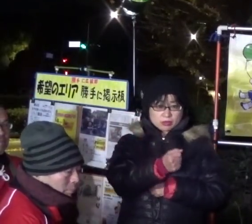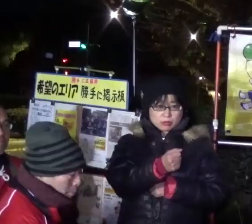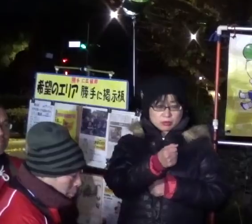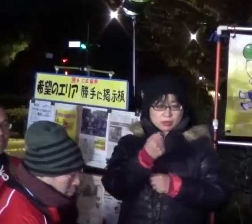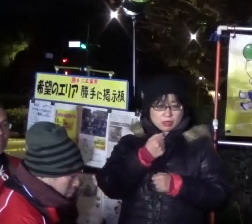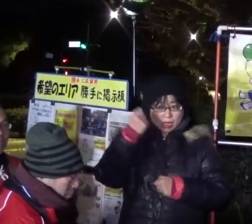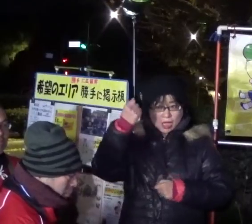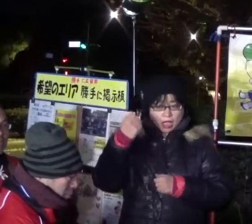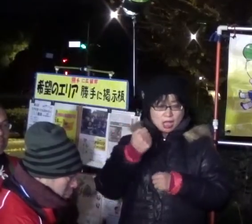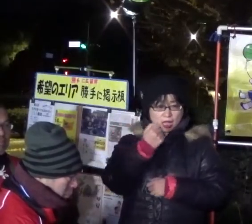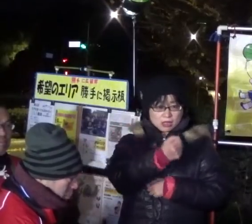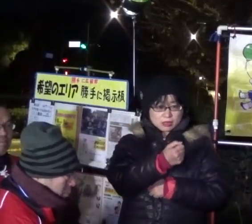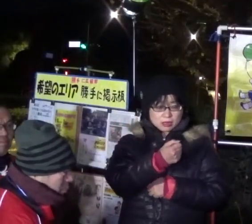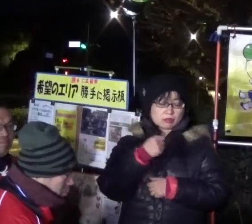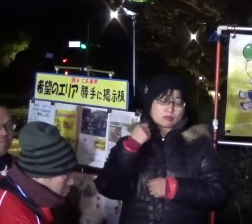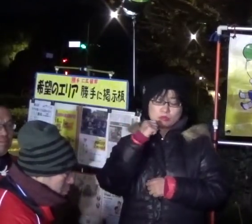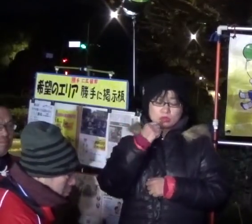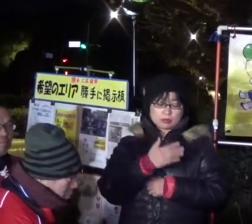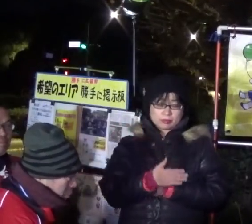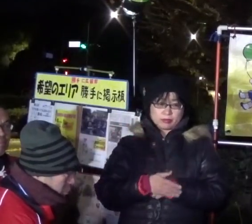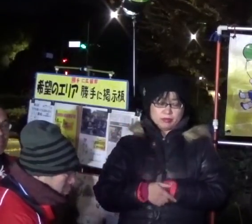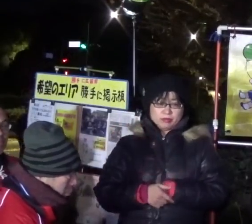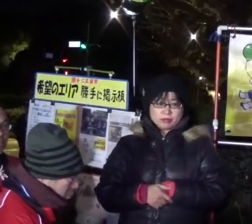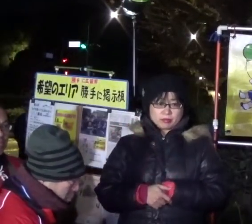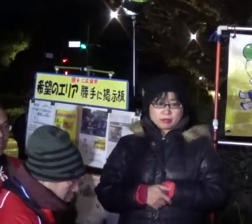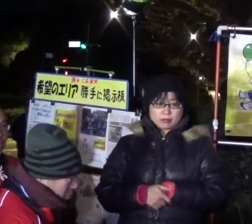ゃくれない。